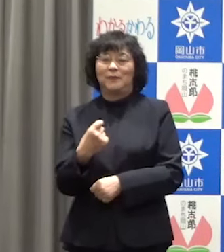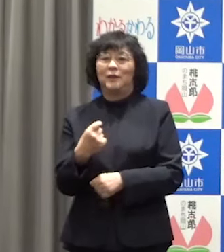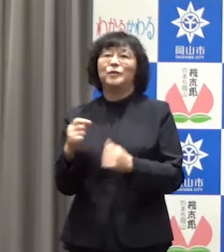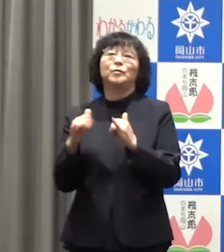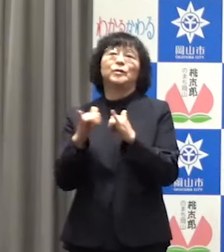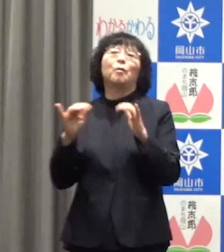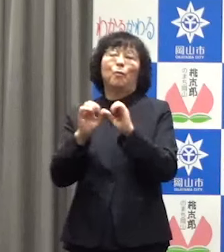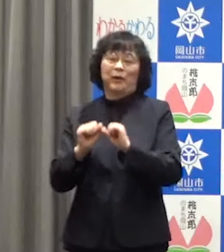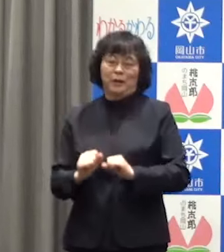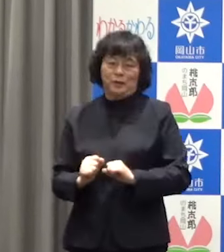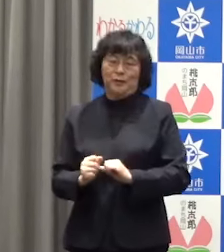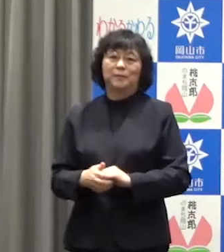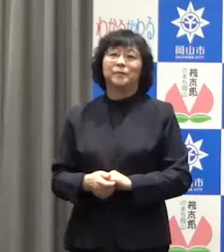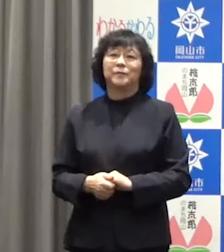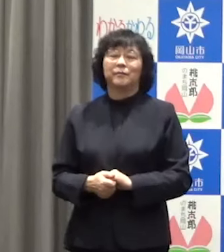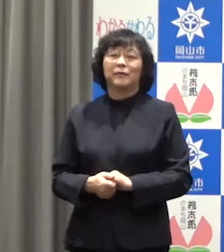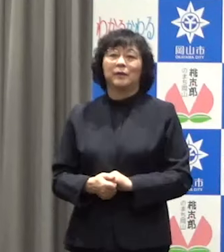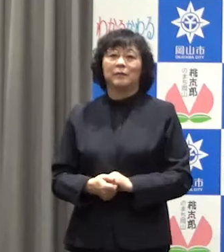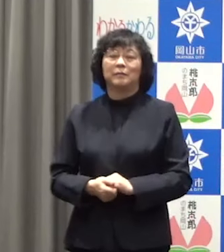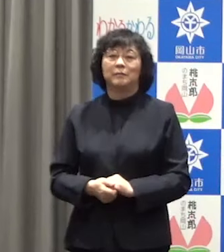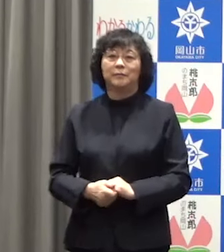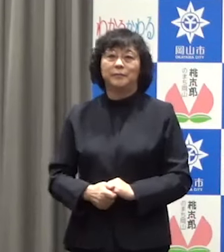。だんだんとね、